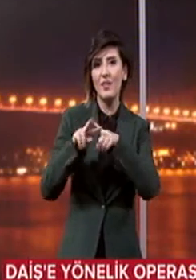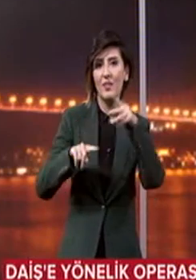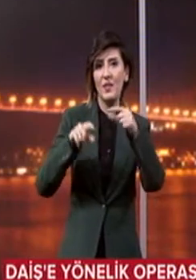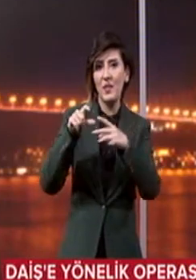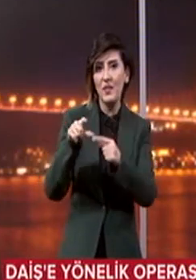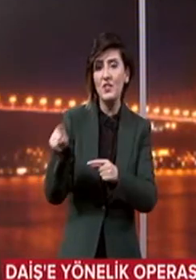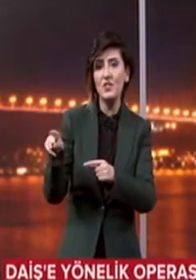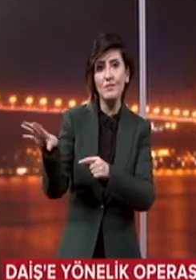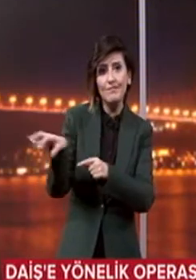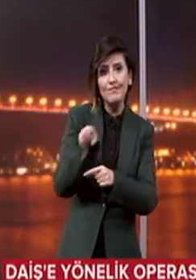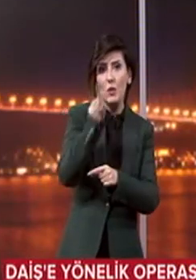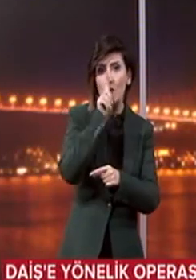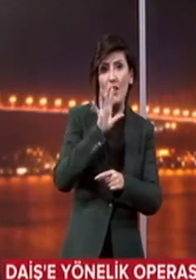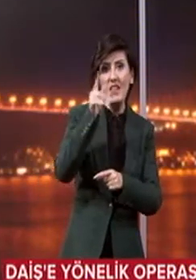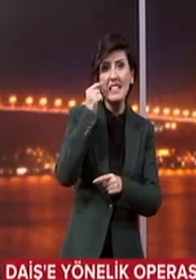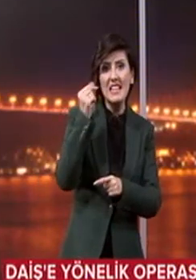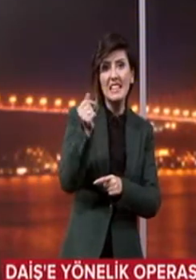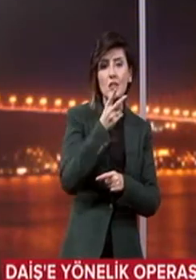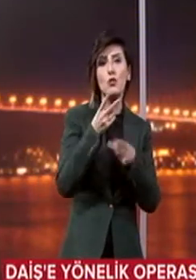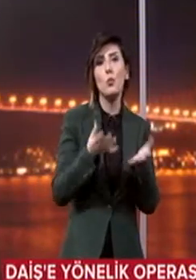alıkoyduğu yüzden fazla kişinin de kurtarıldığını belirtti.